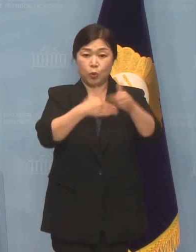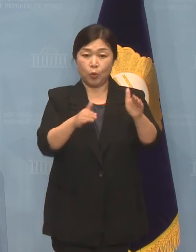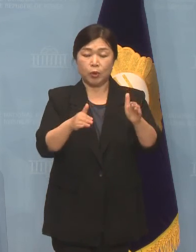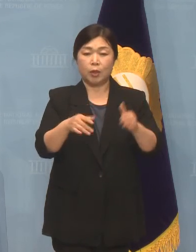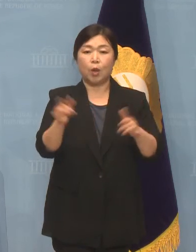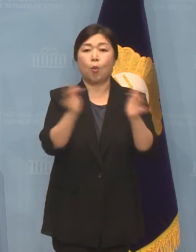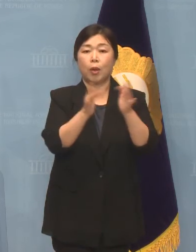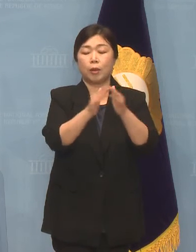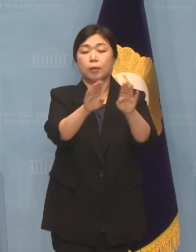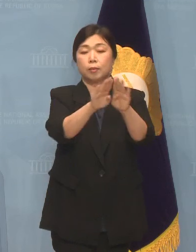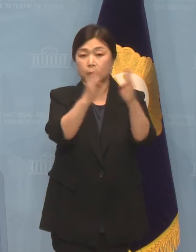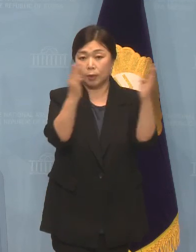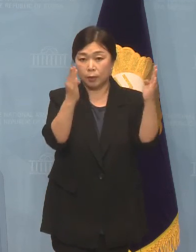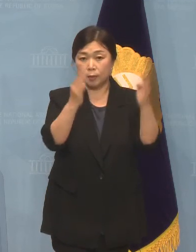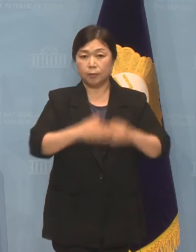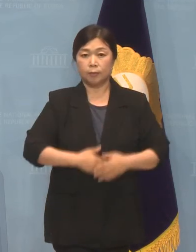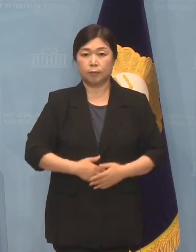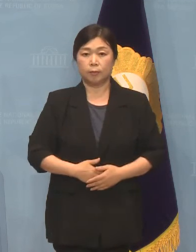실시합니다.